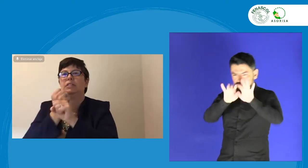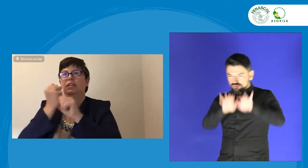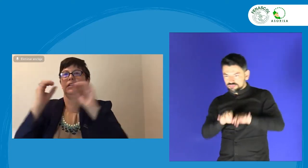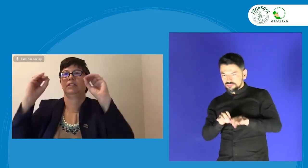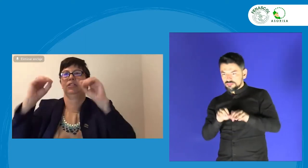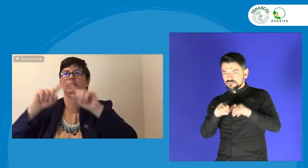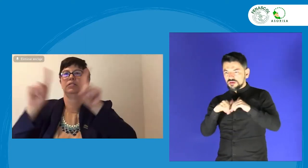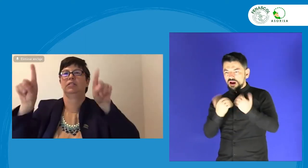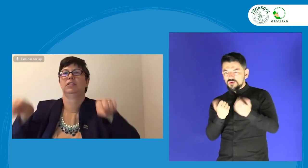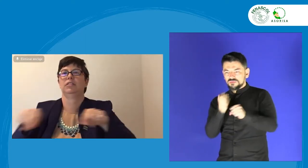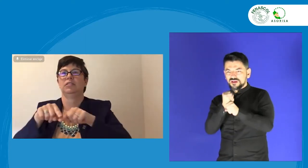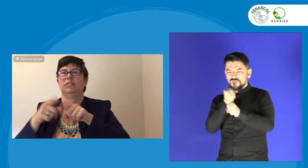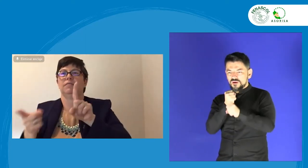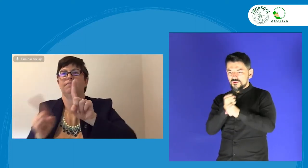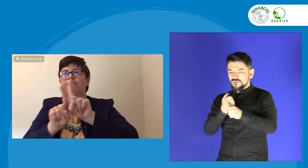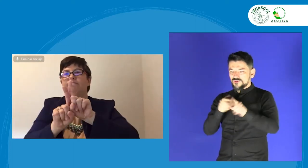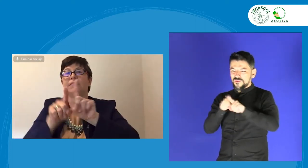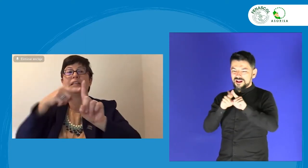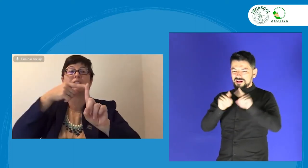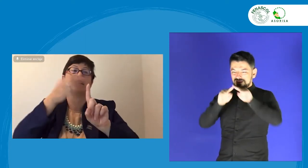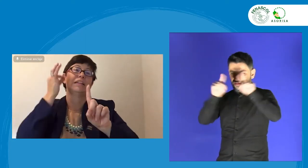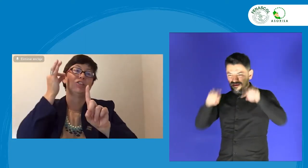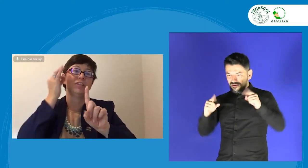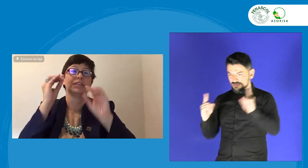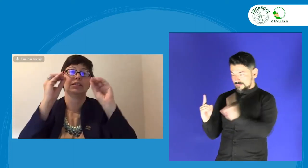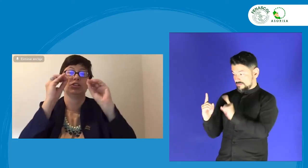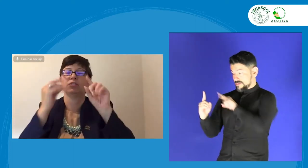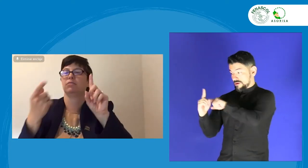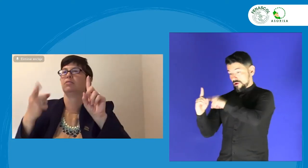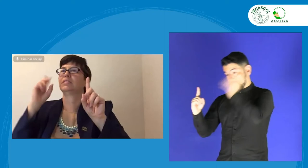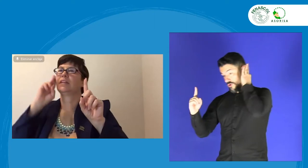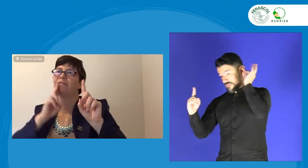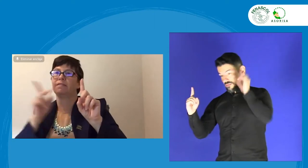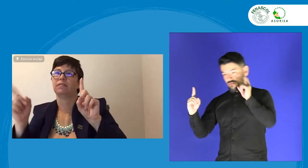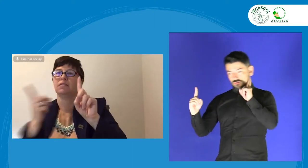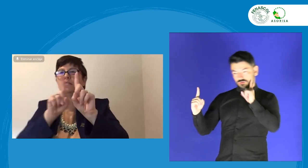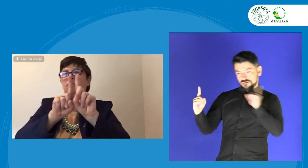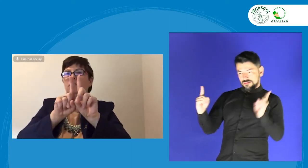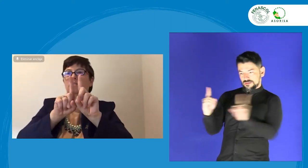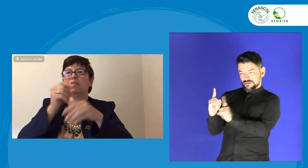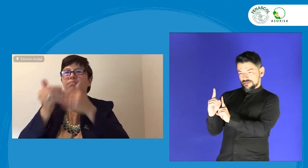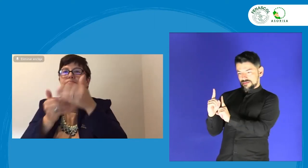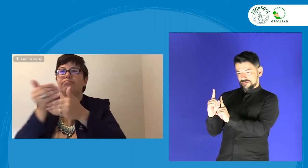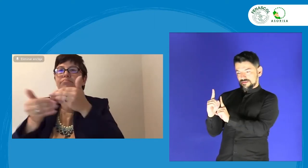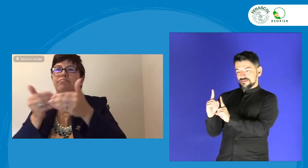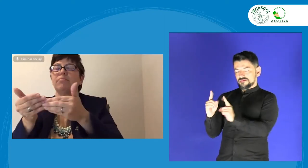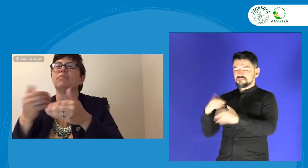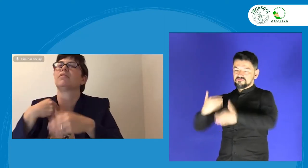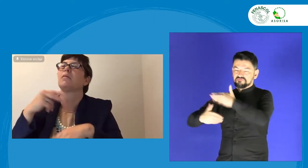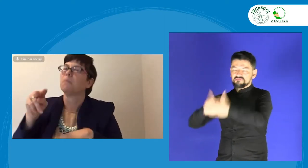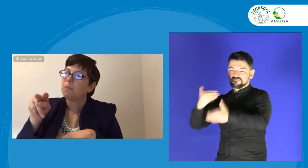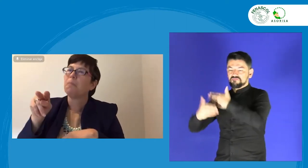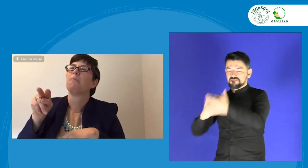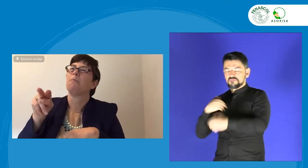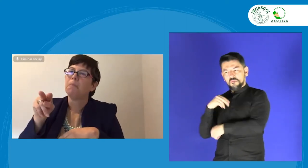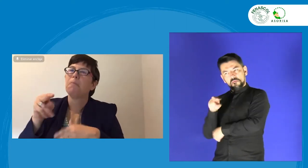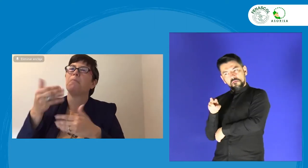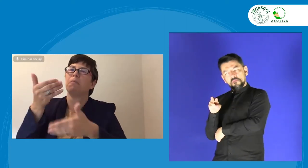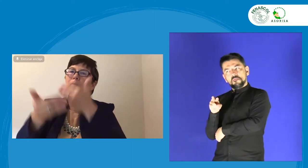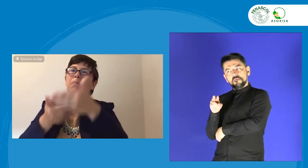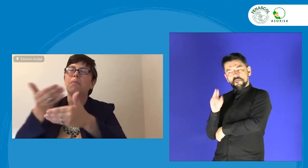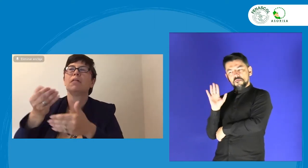los profesores eran sordos, estaban los administrativos aprendiendo lengua de señas, tenían también